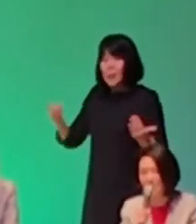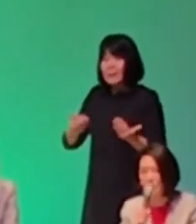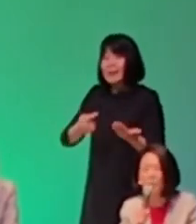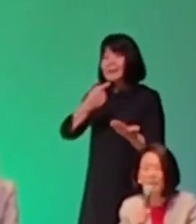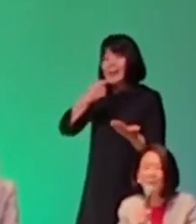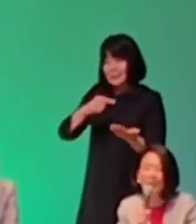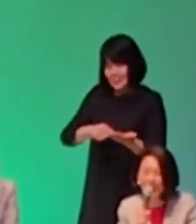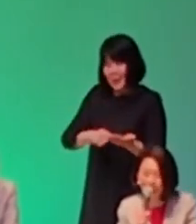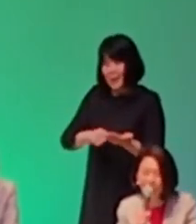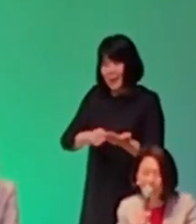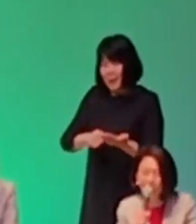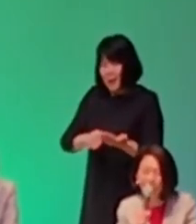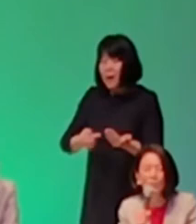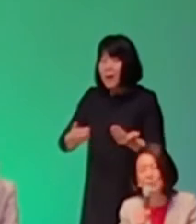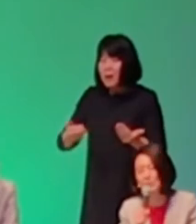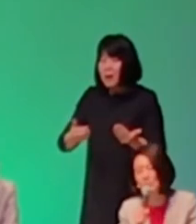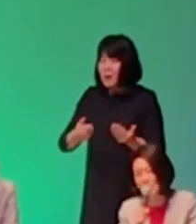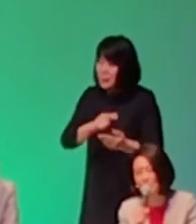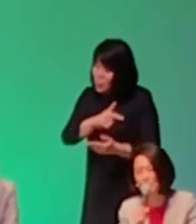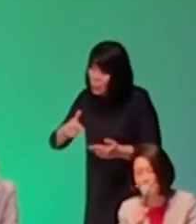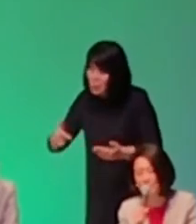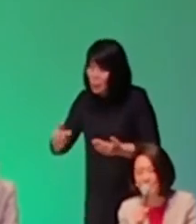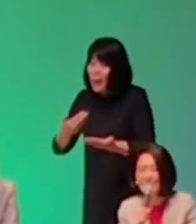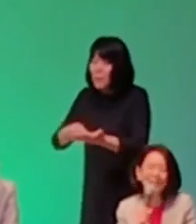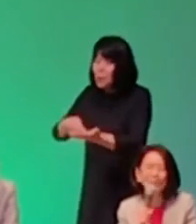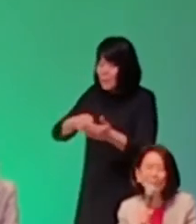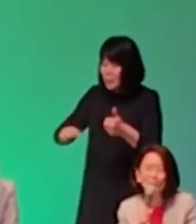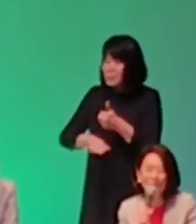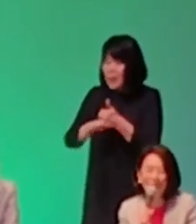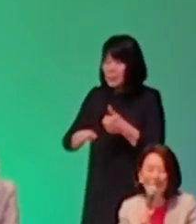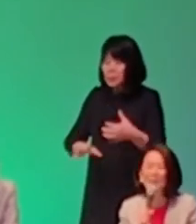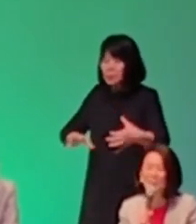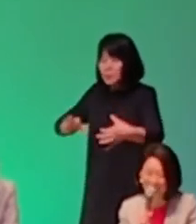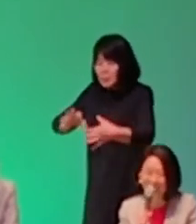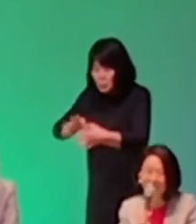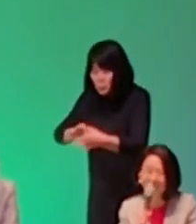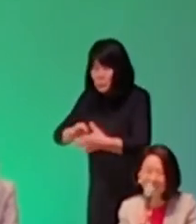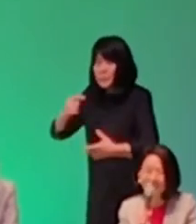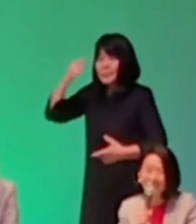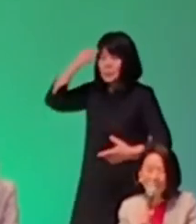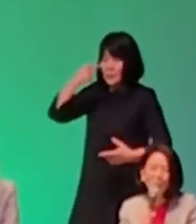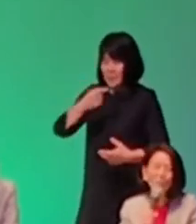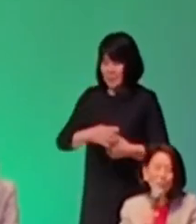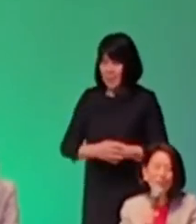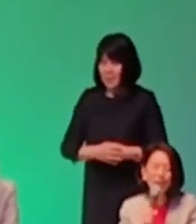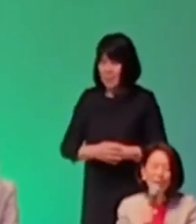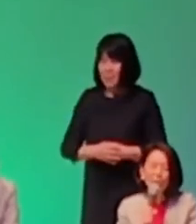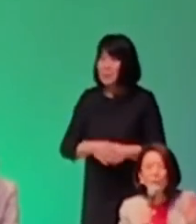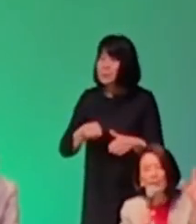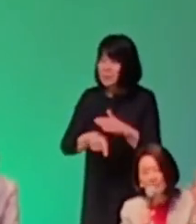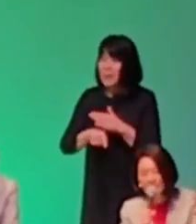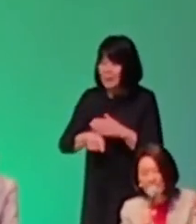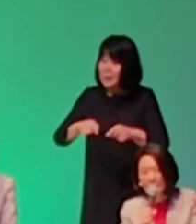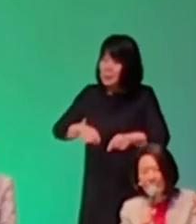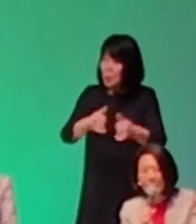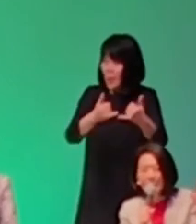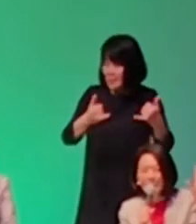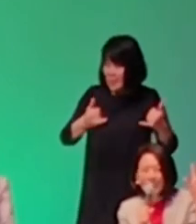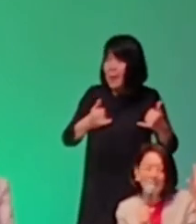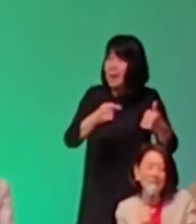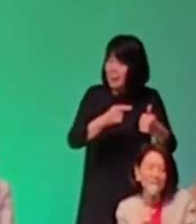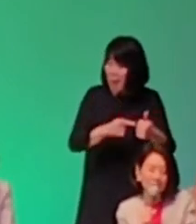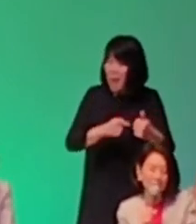すさ、求めている環境と共通するんだということに気づくことができました。ということは障害のある方